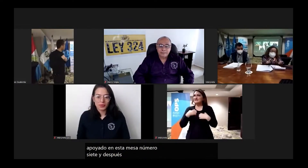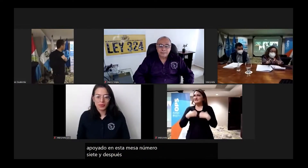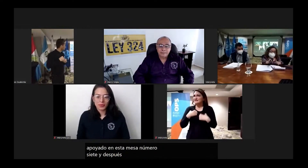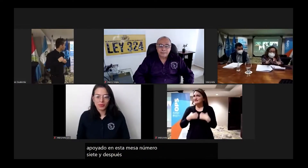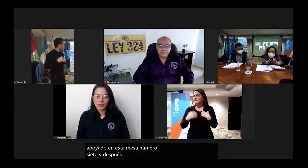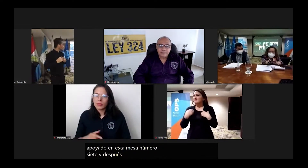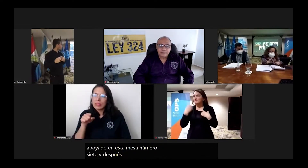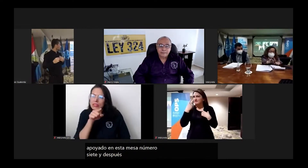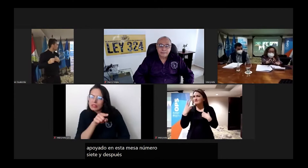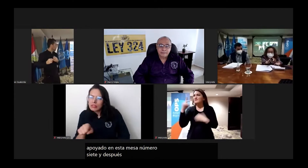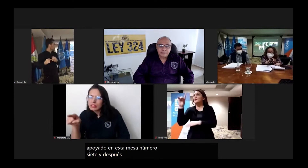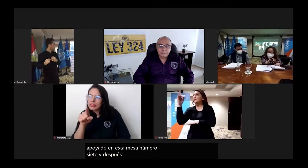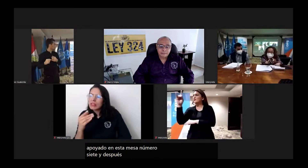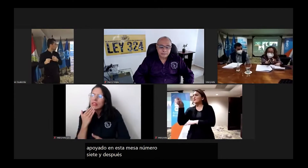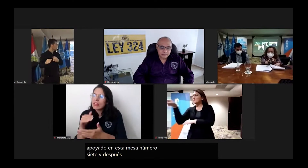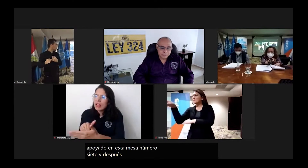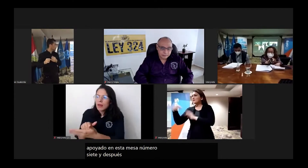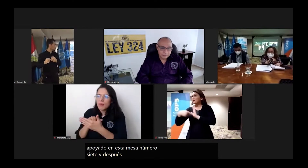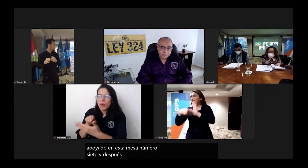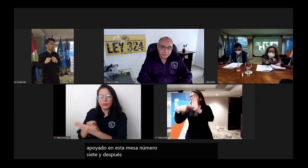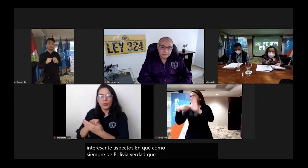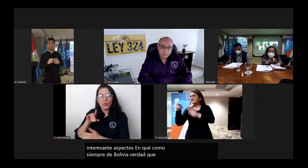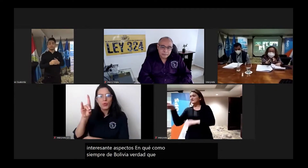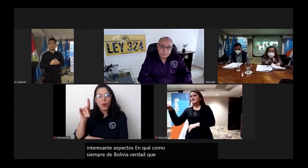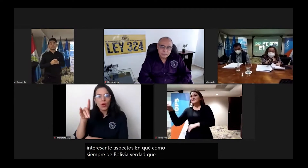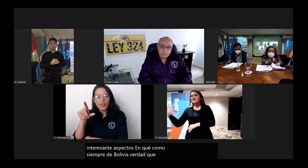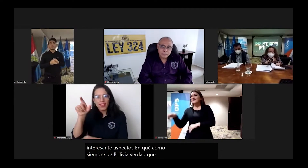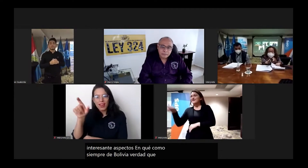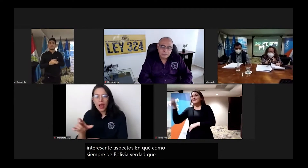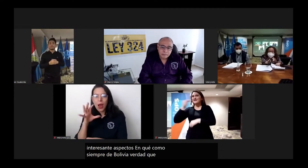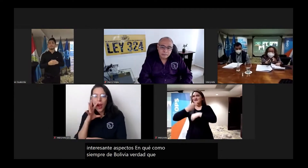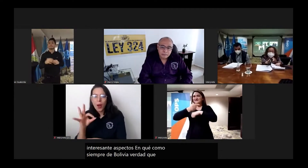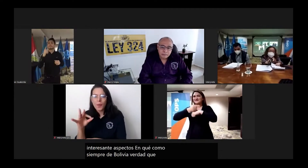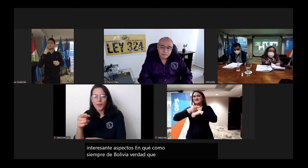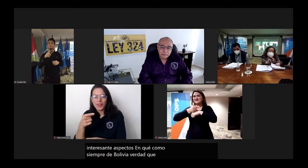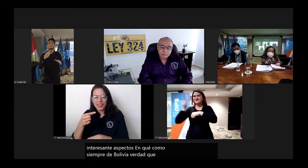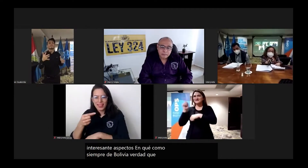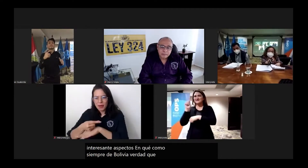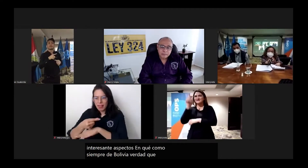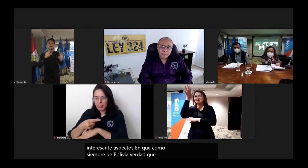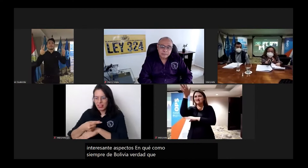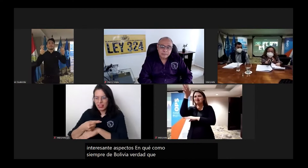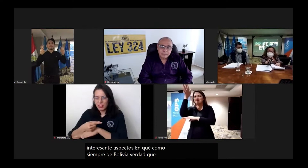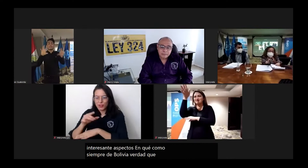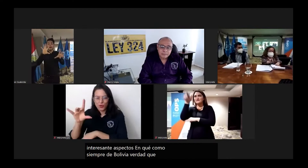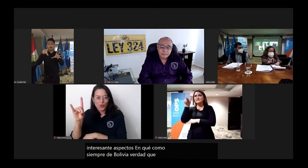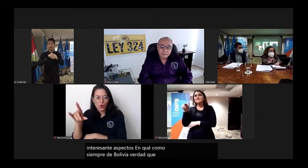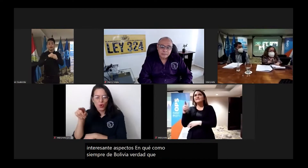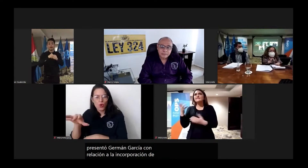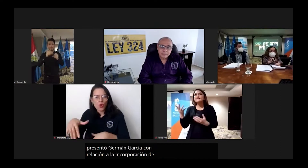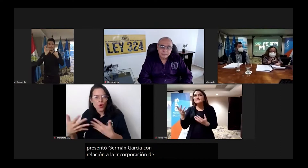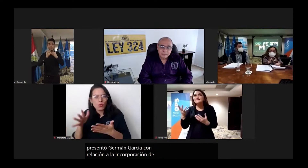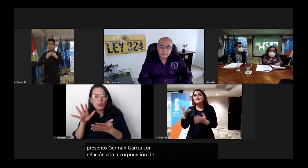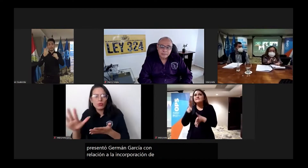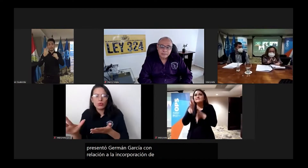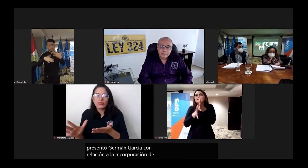como ejemplo de Bolivia, ¿verdad?, que presentó Germán García con relación a la incorporación de la interpretación de lengua